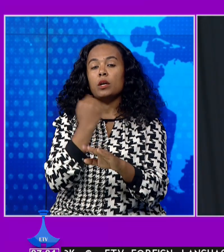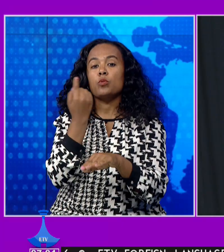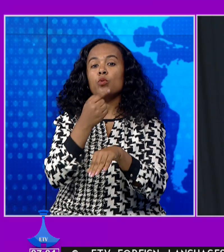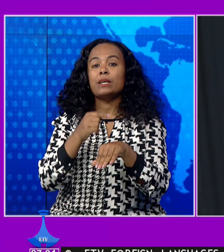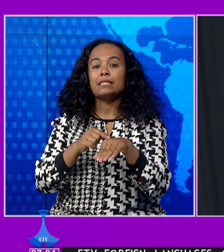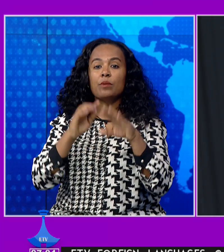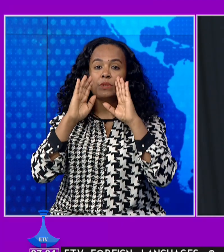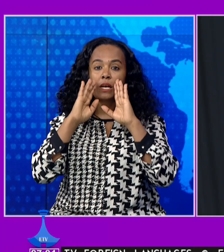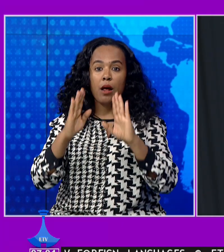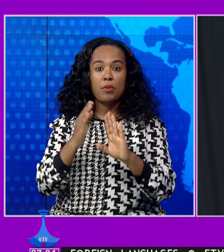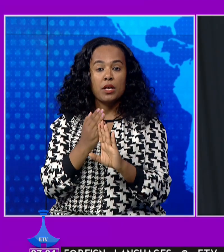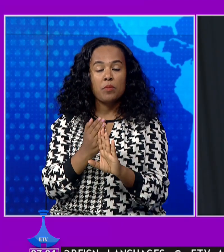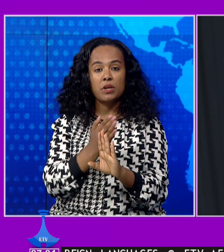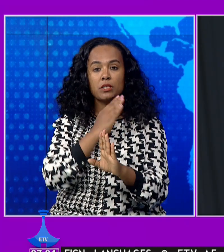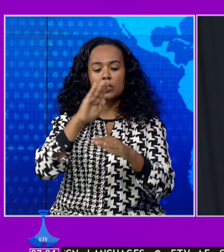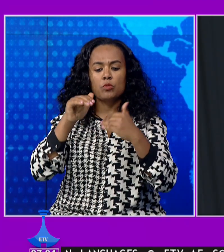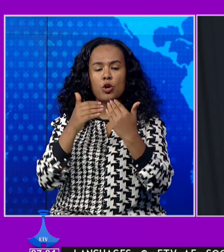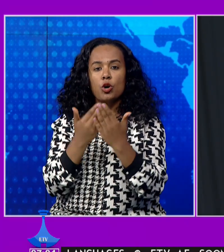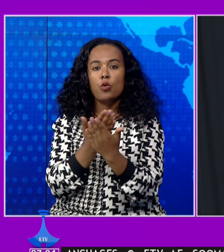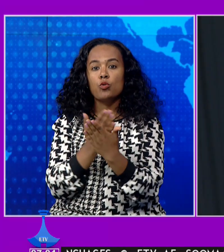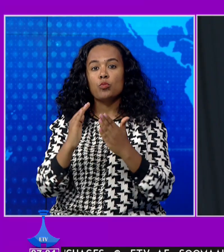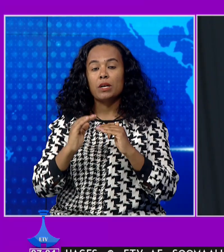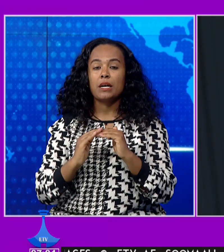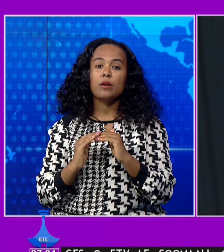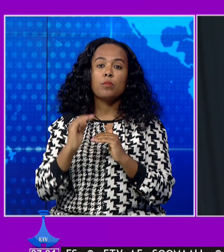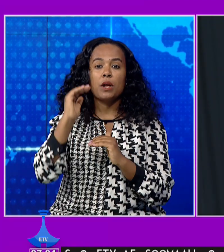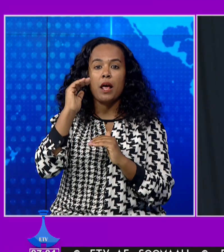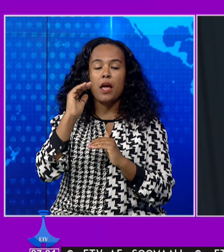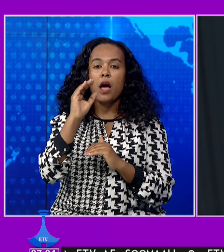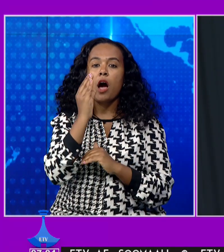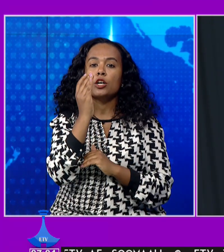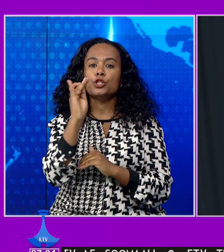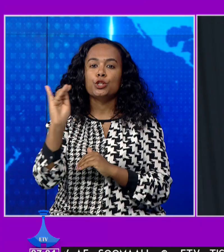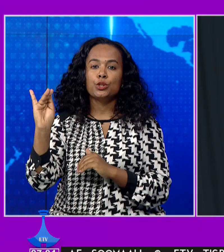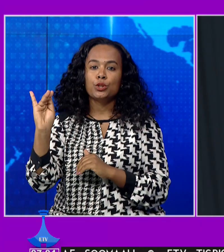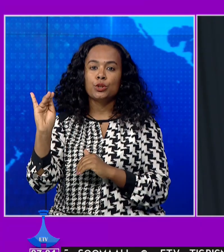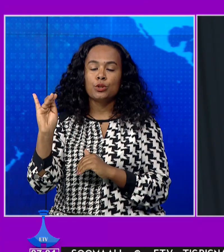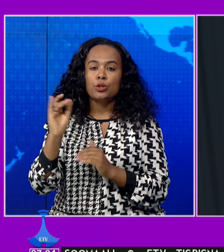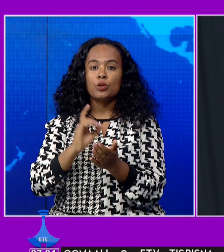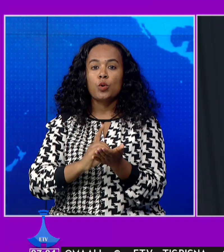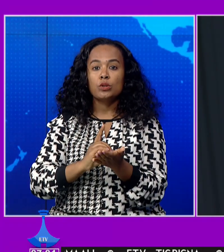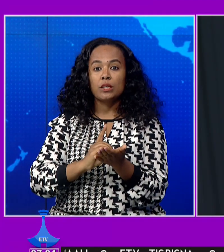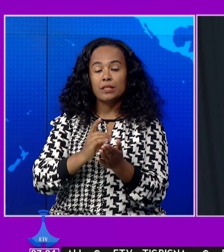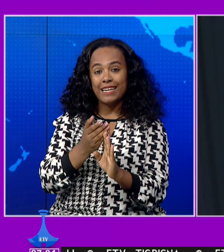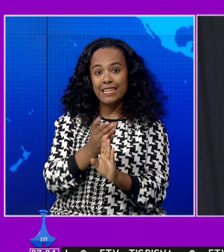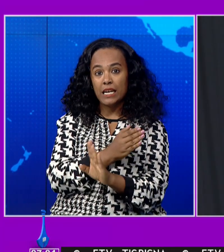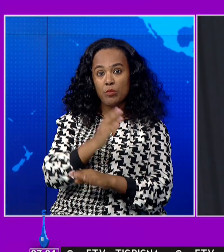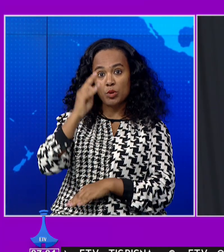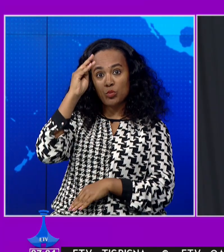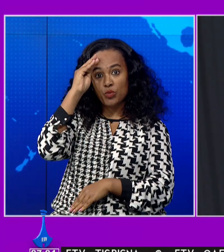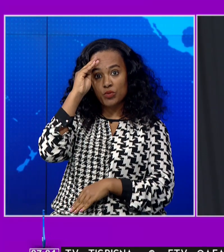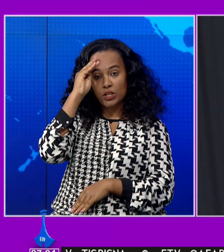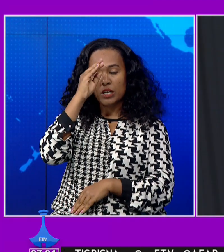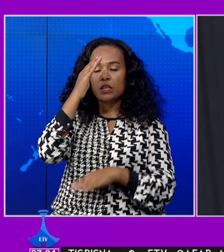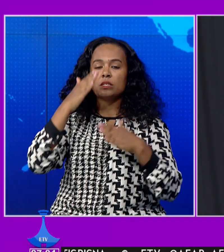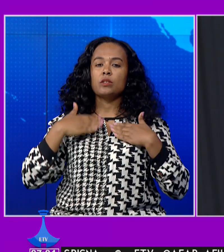ሰላምን የሚያስቀድሙ ከሁሉም ነገር በላይ ሀጂ ዶክተር ተቀዳሚ ሙፍቲ